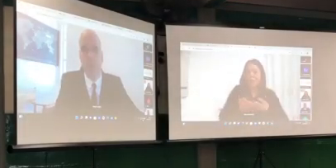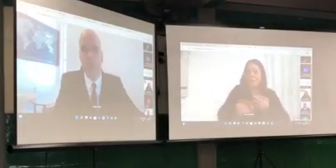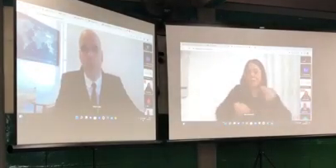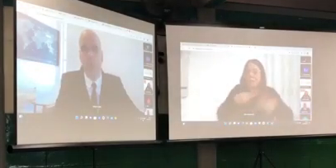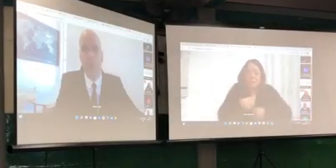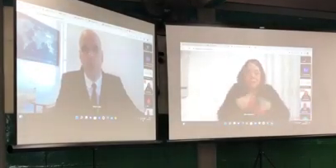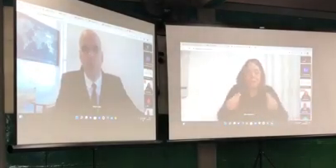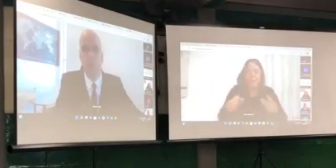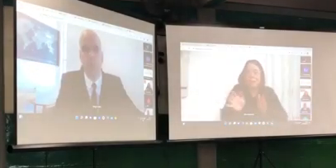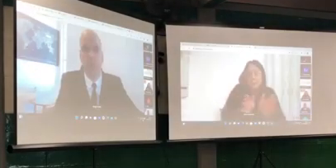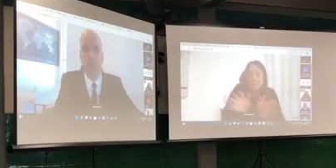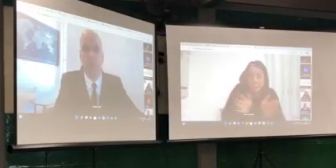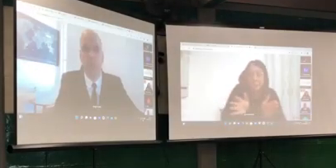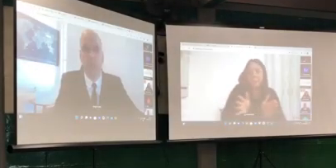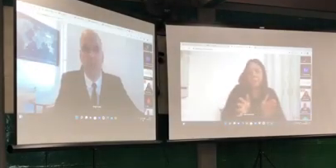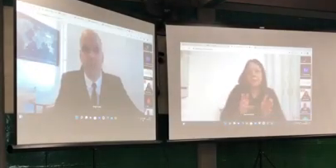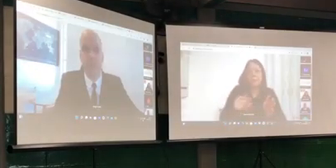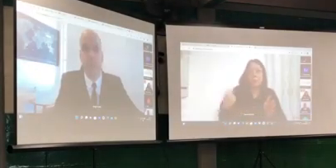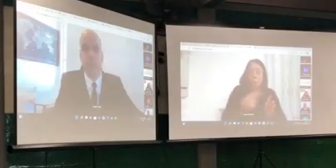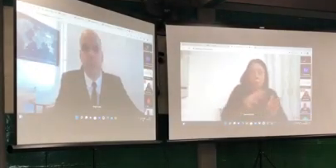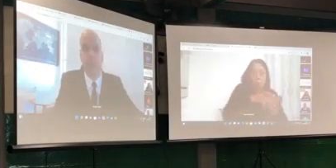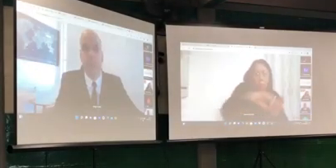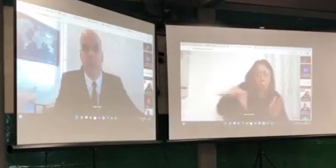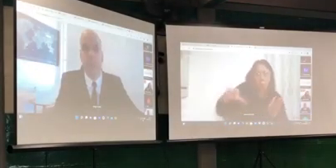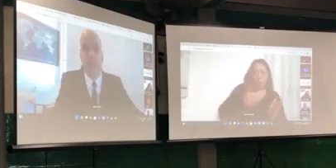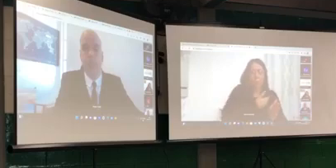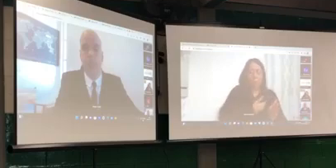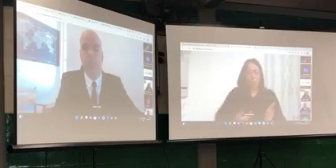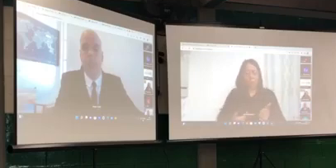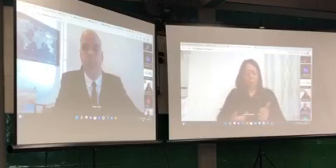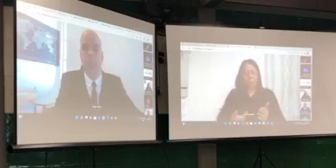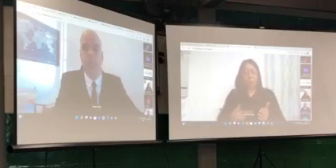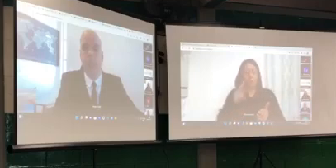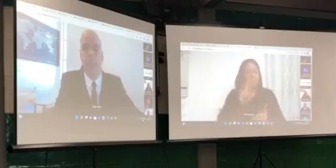órgãos públicos também. Né? E será que a gente vê isso?